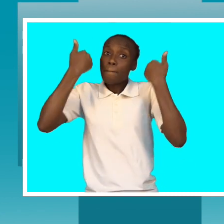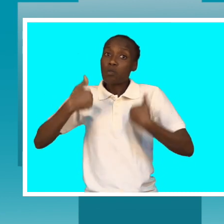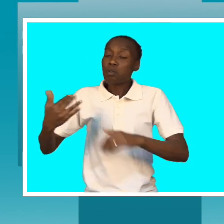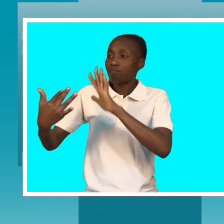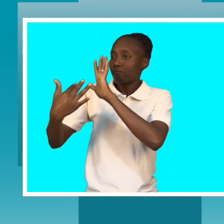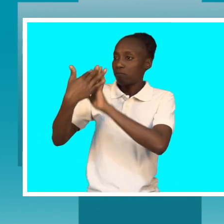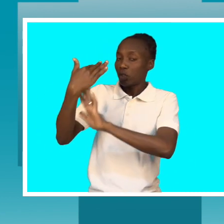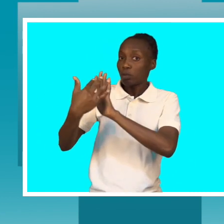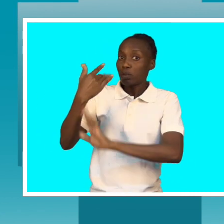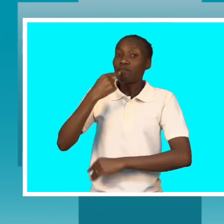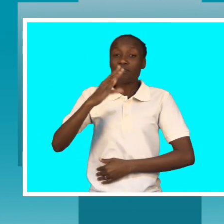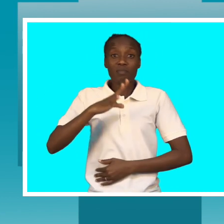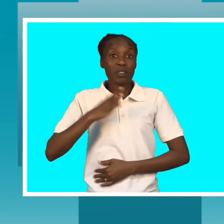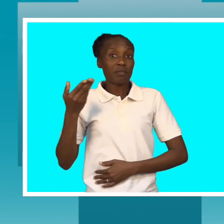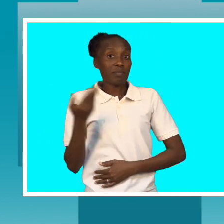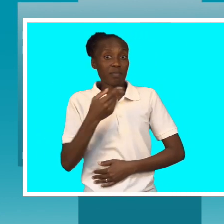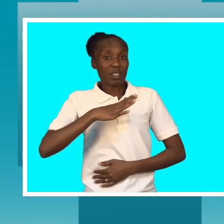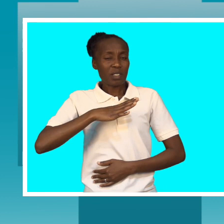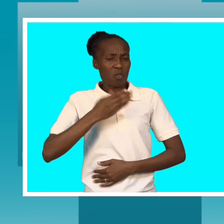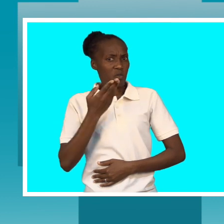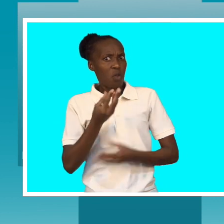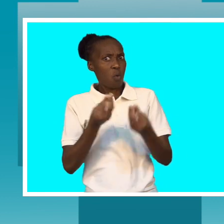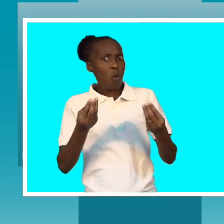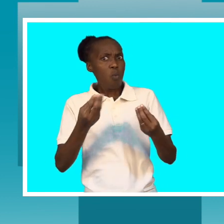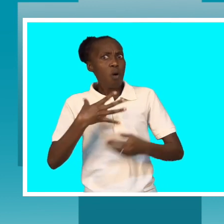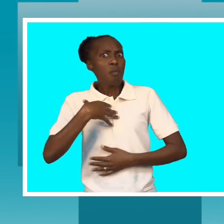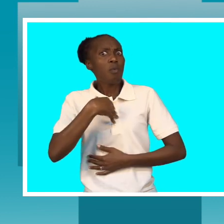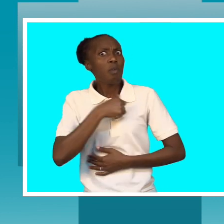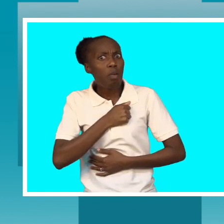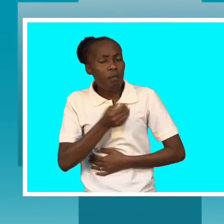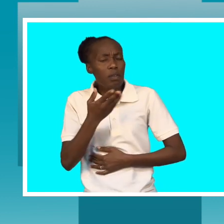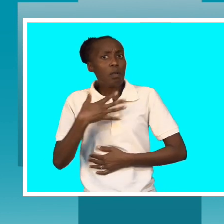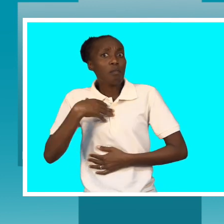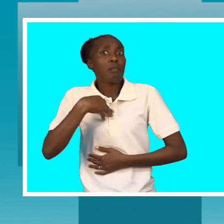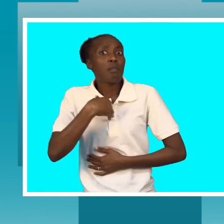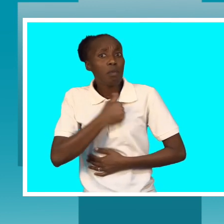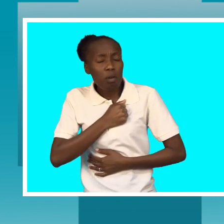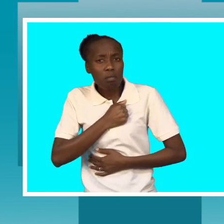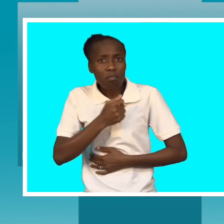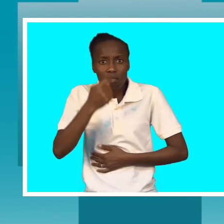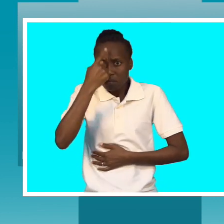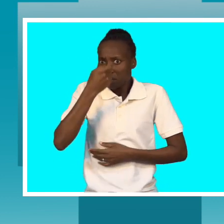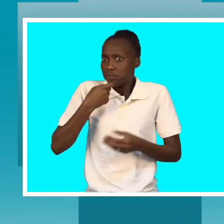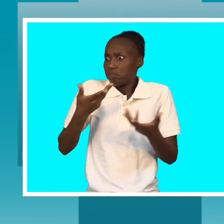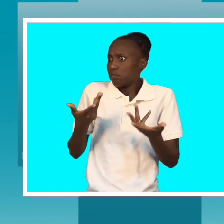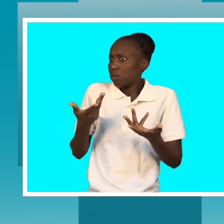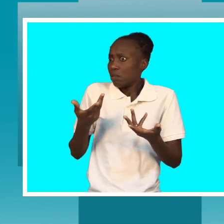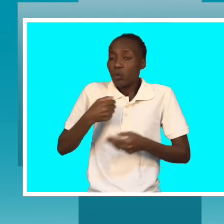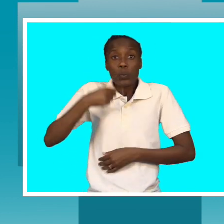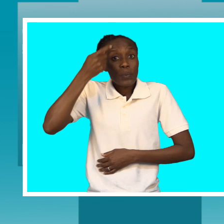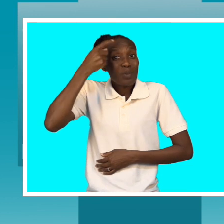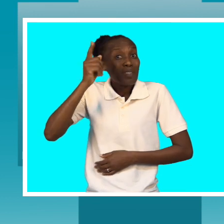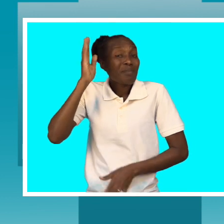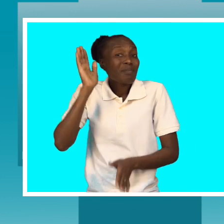fala assim, pessoas que me choram com você mesmo. Sim, sou desde até mesmo. E você? Então